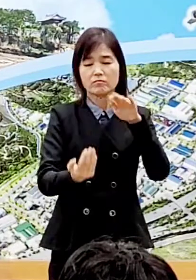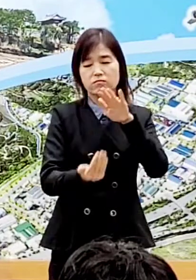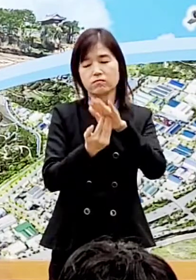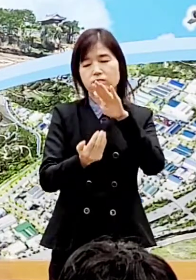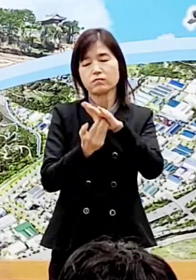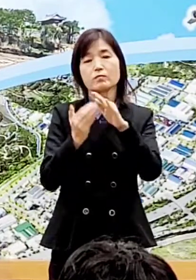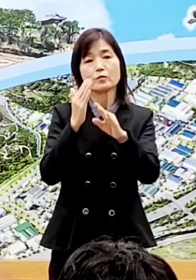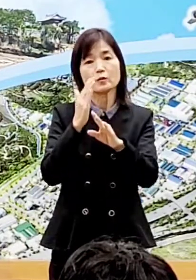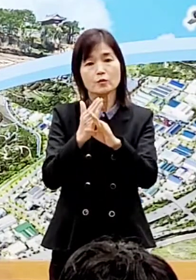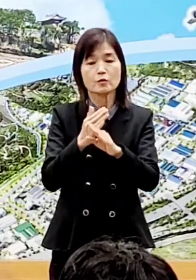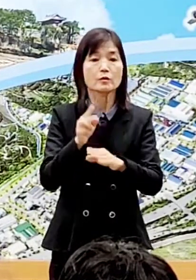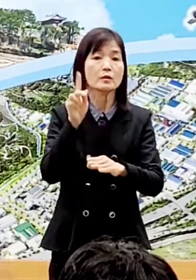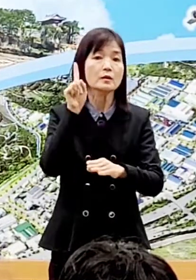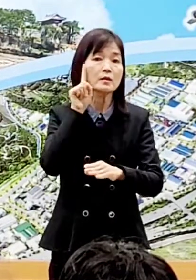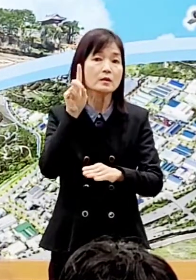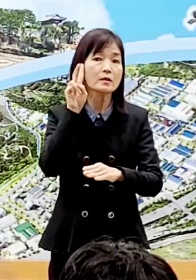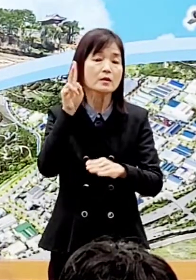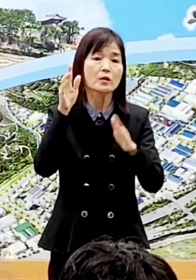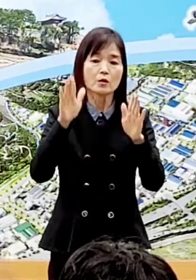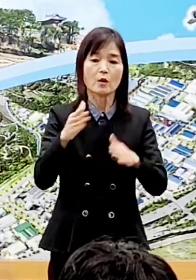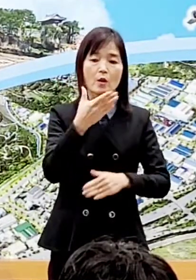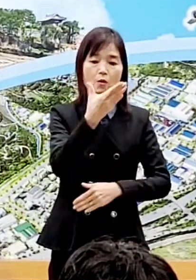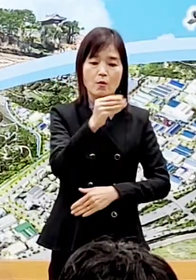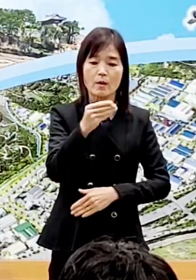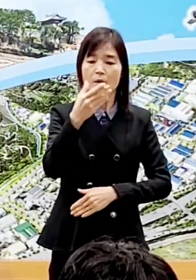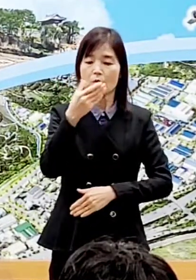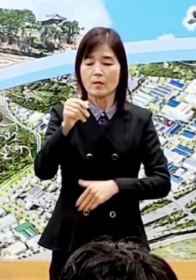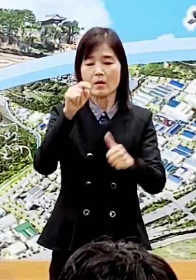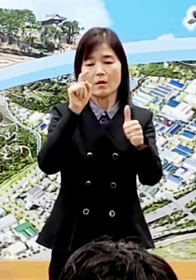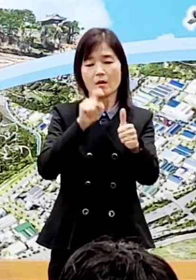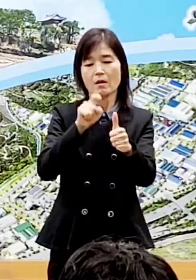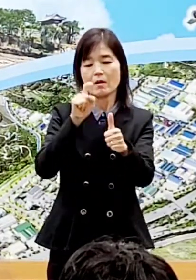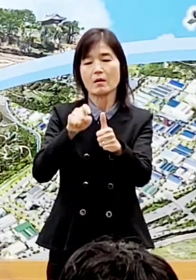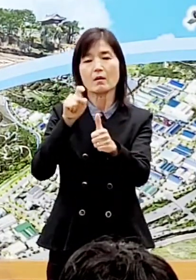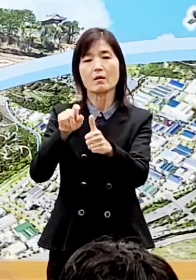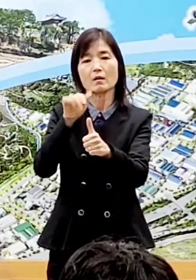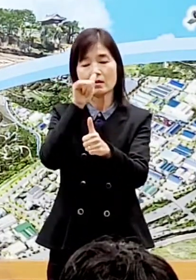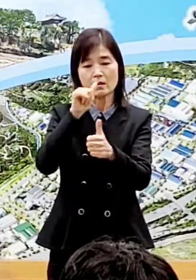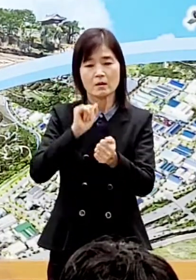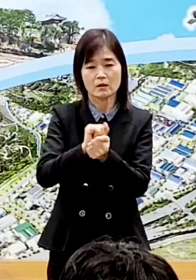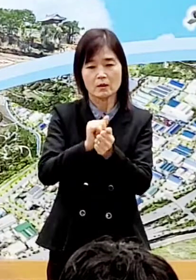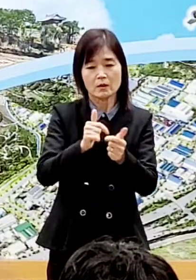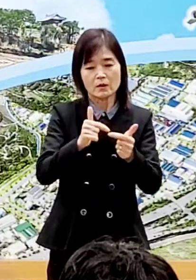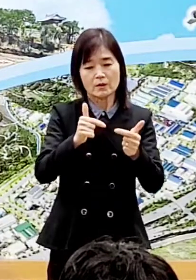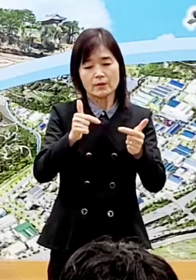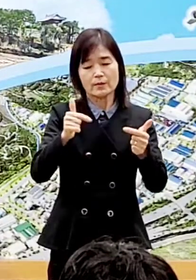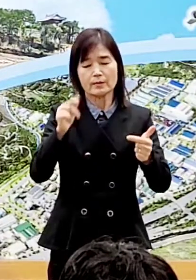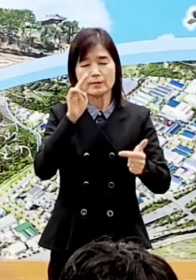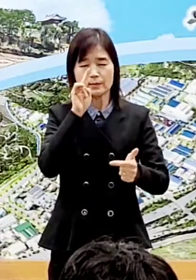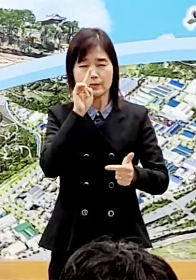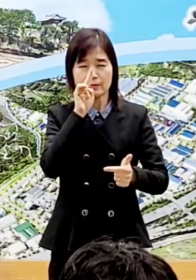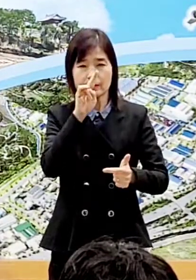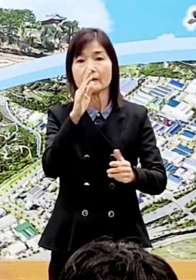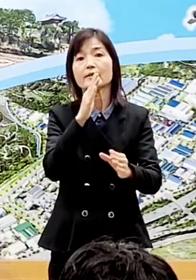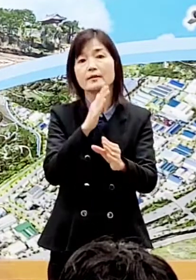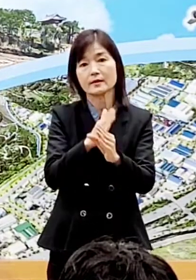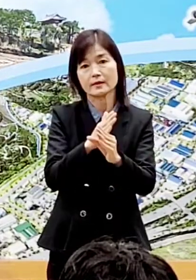이틀째 9만 명대 규모가 이어지며 코로나19 감염 유행이 점점 심화되고